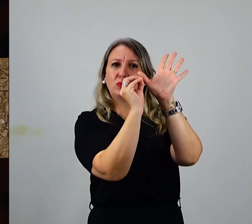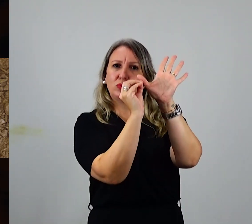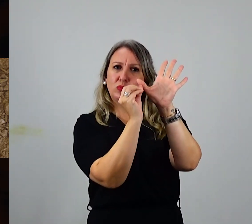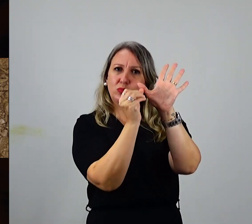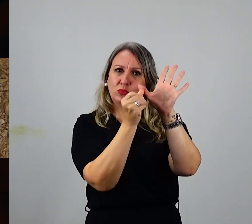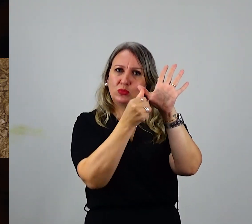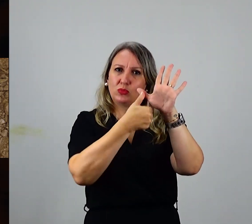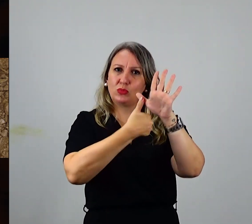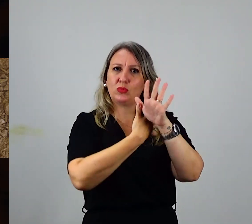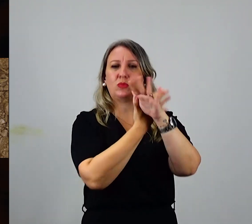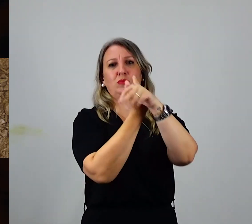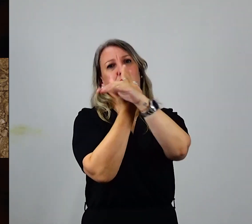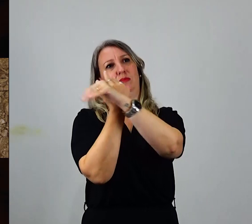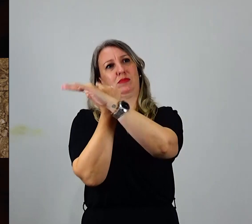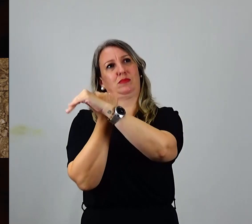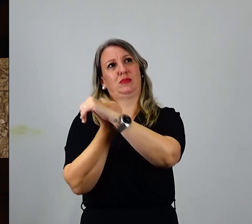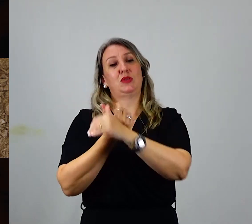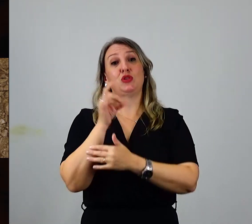Está vendo?